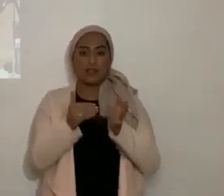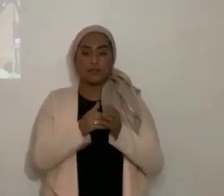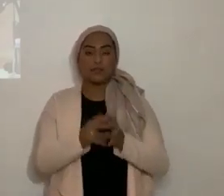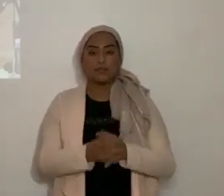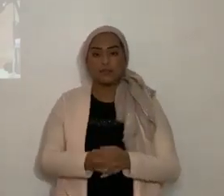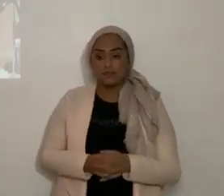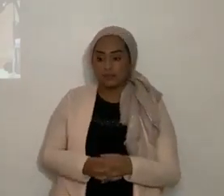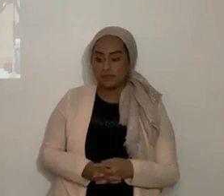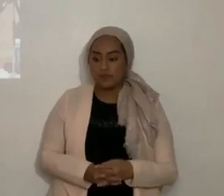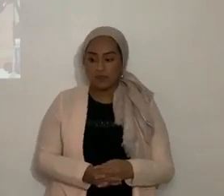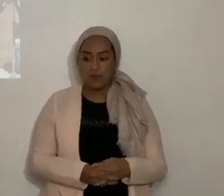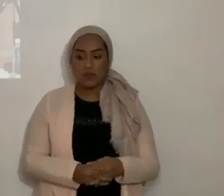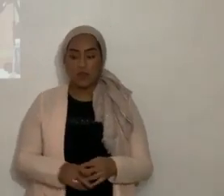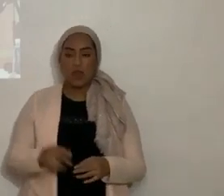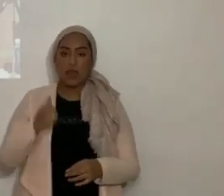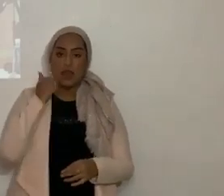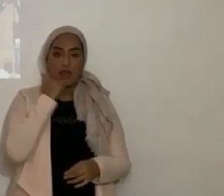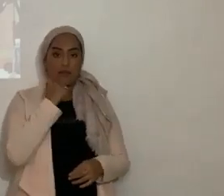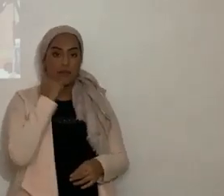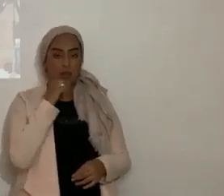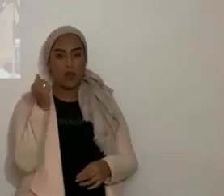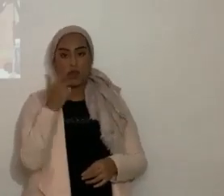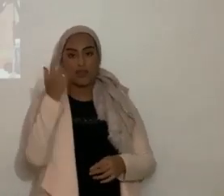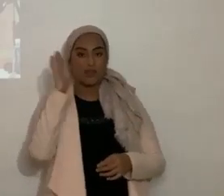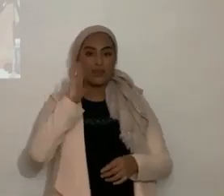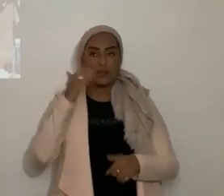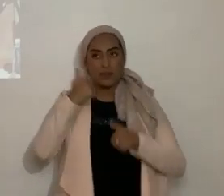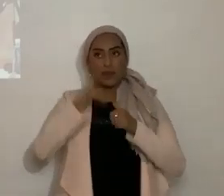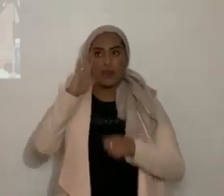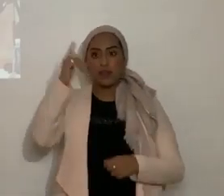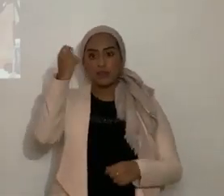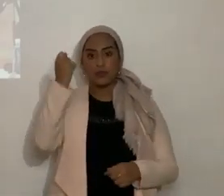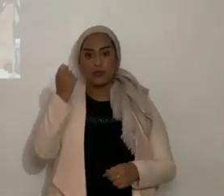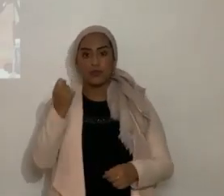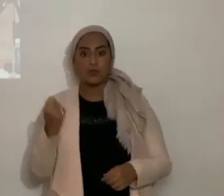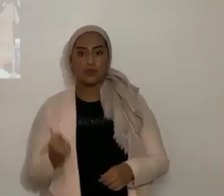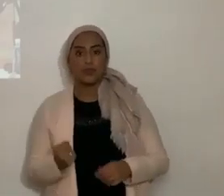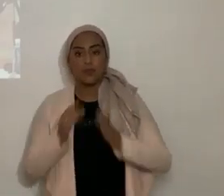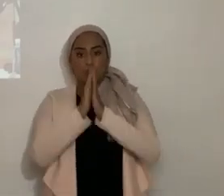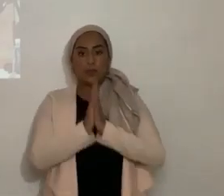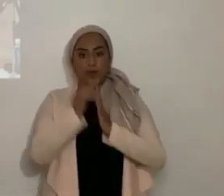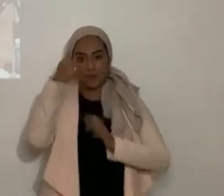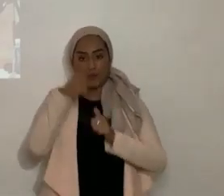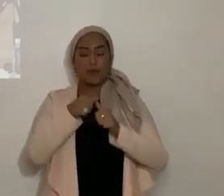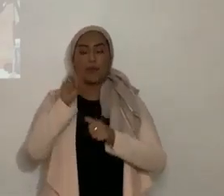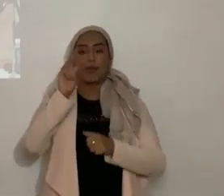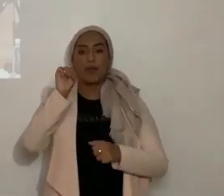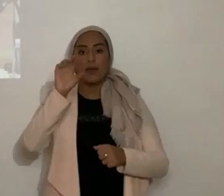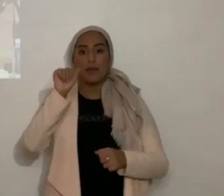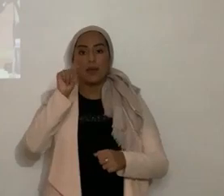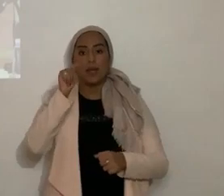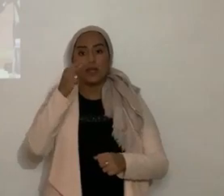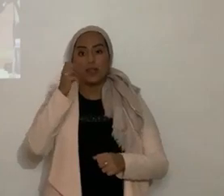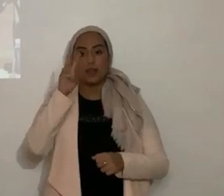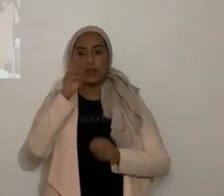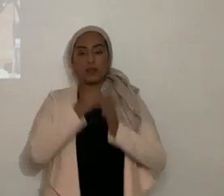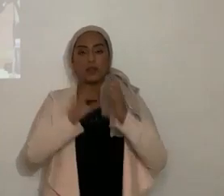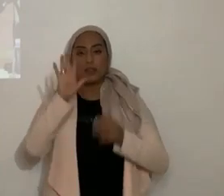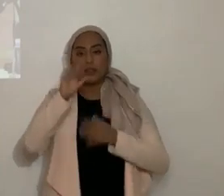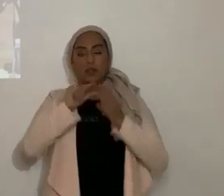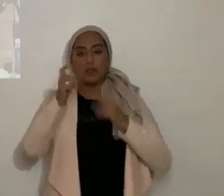tefilá, todos los días, todos los martes, que en ese entonces era, lo compartía. Mateo 5:11, libro de